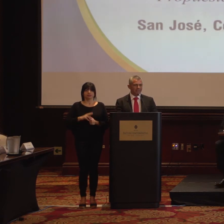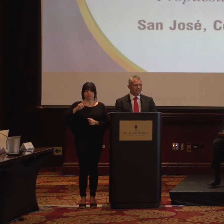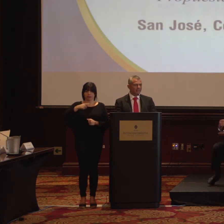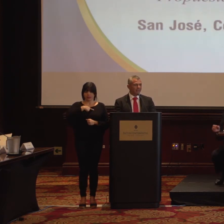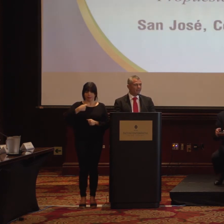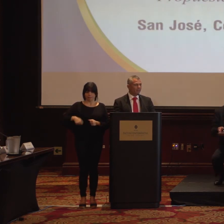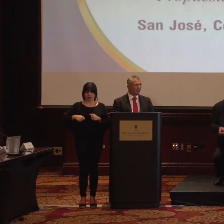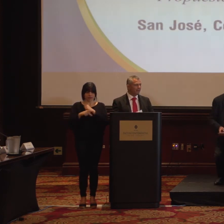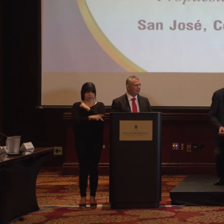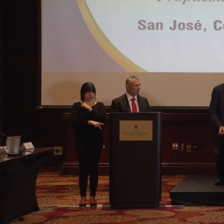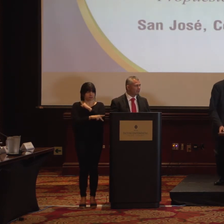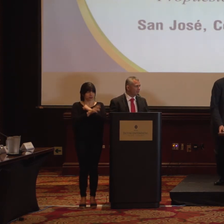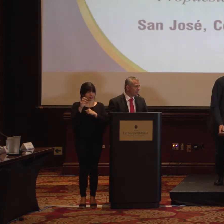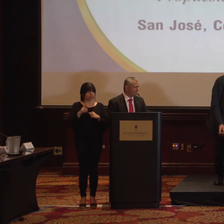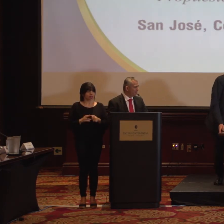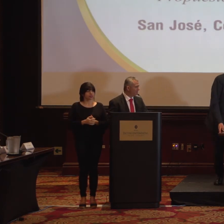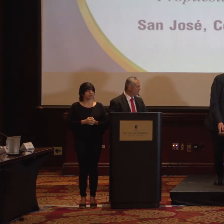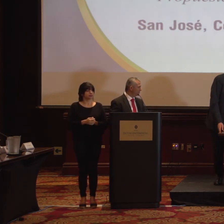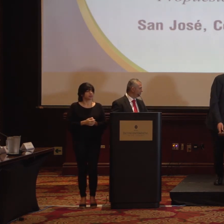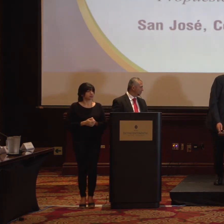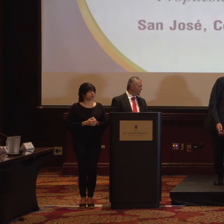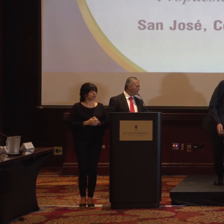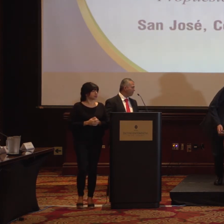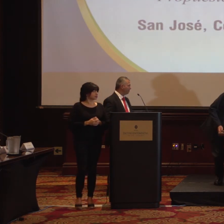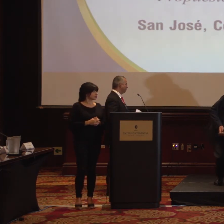vicepresidenta de la república de Costa